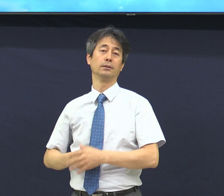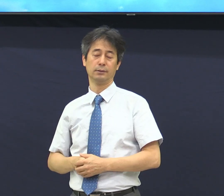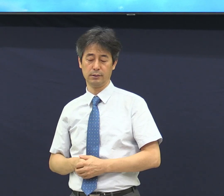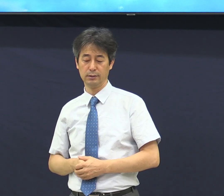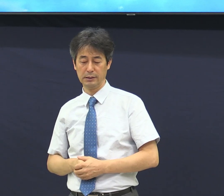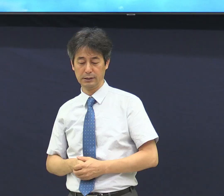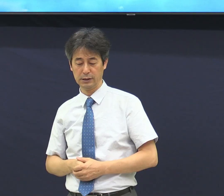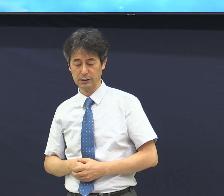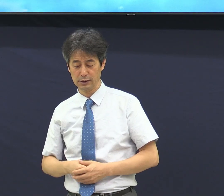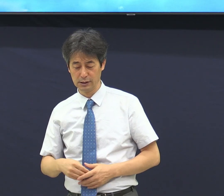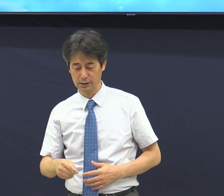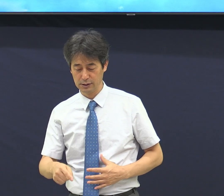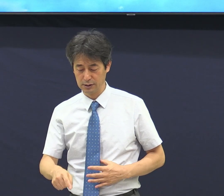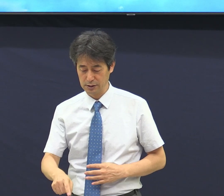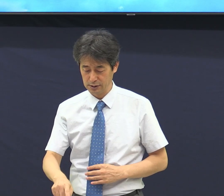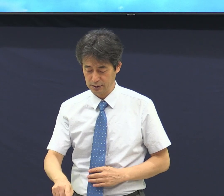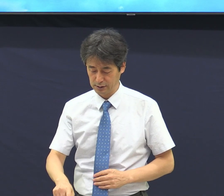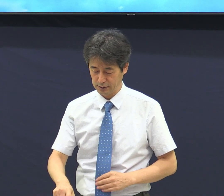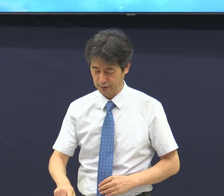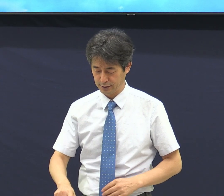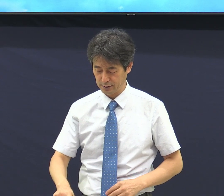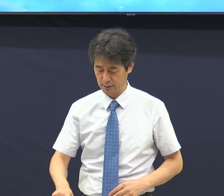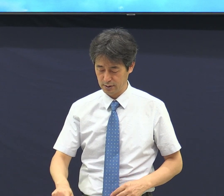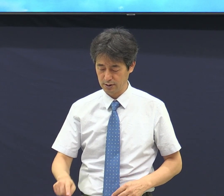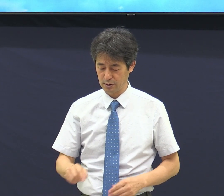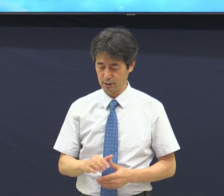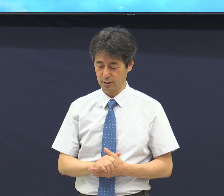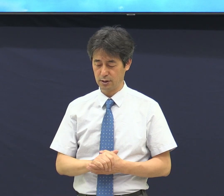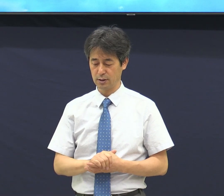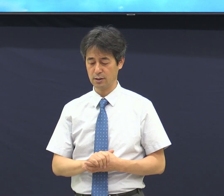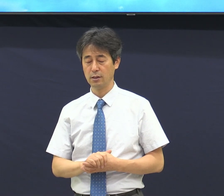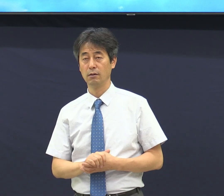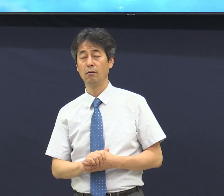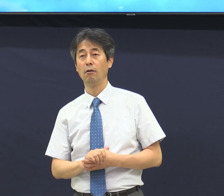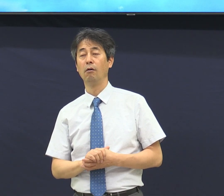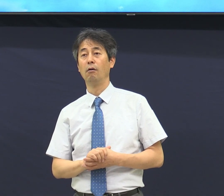하나님의 섭리이고 하나님의 섭리를 다윗이 고백하고 있는 것입니다.